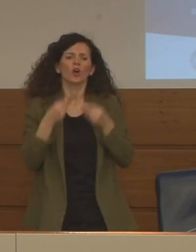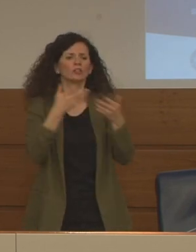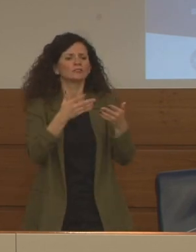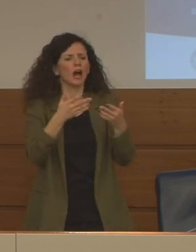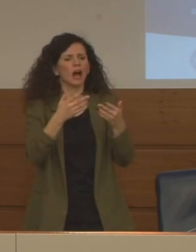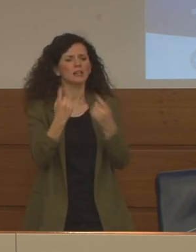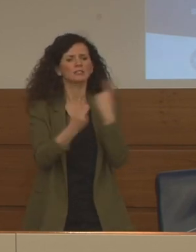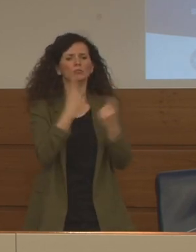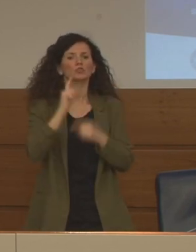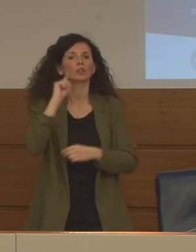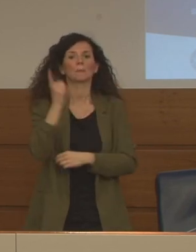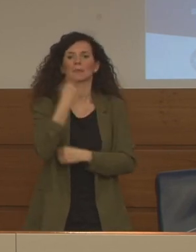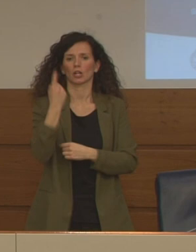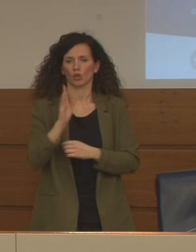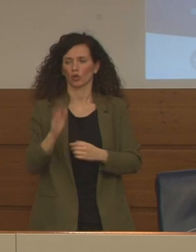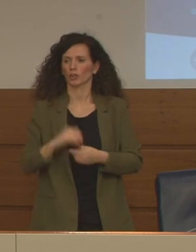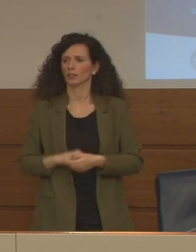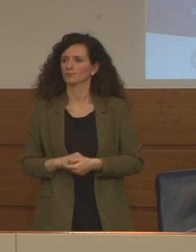esposto